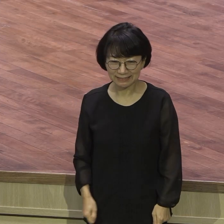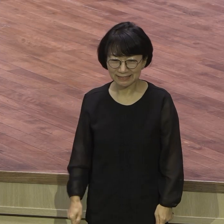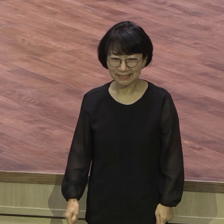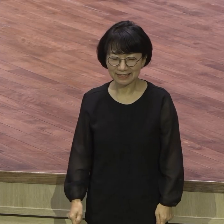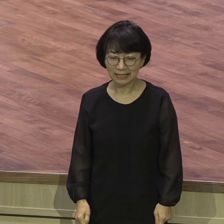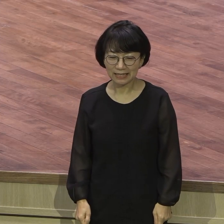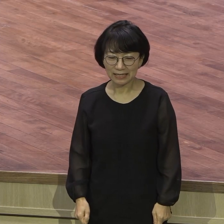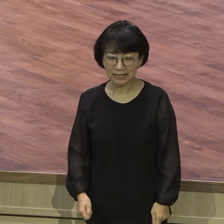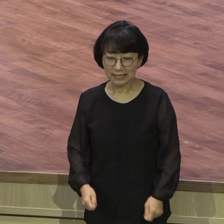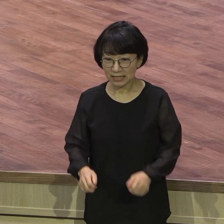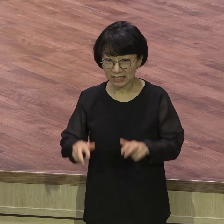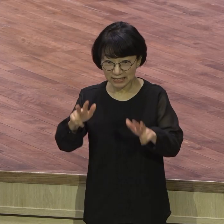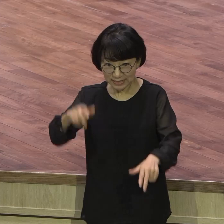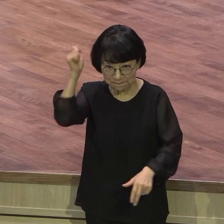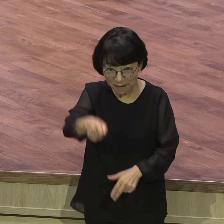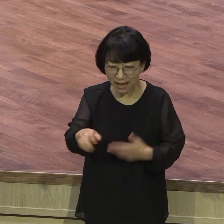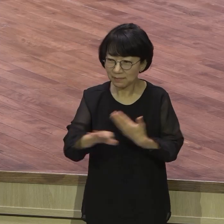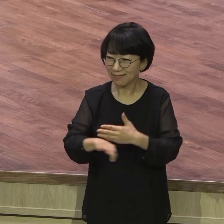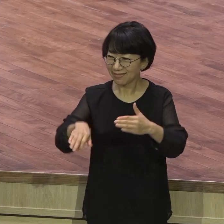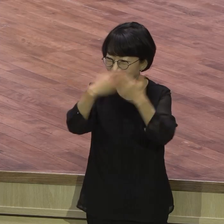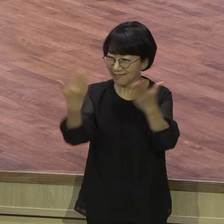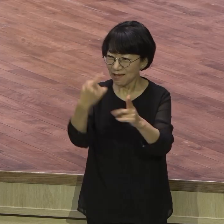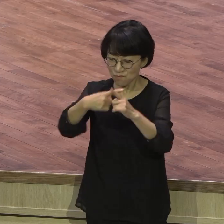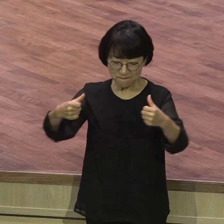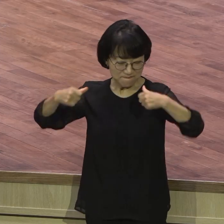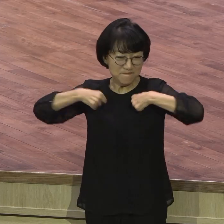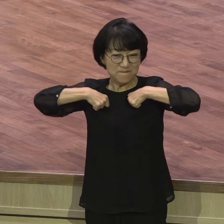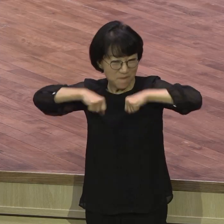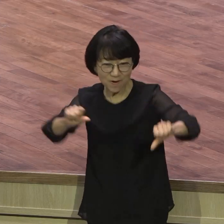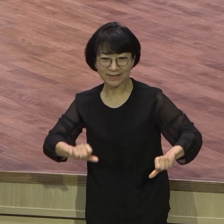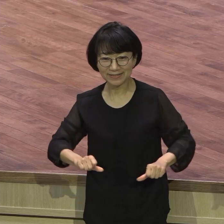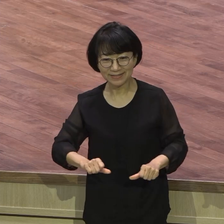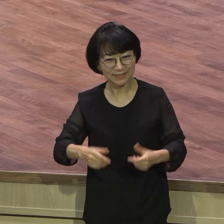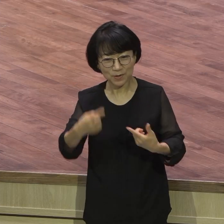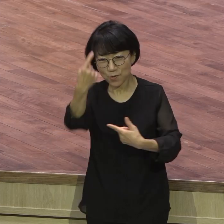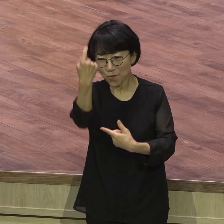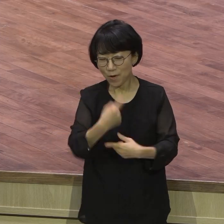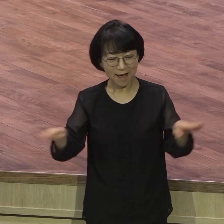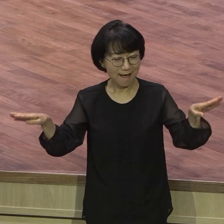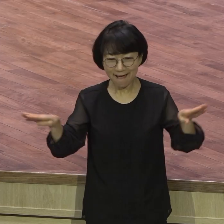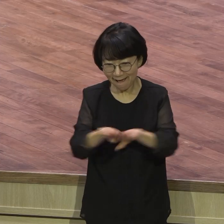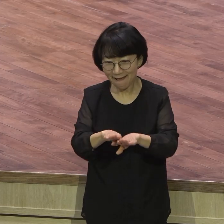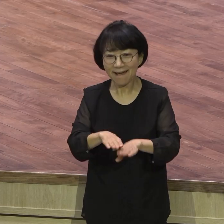지금 때리면 한 놈도 귀한다고요. 맞아 한번씩 회다닐다.